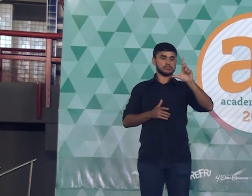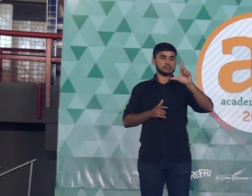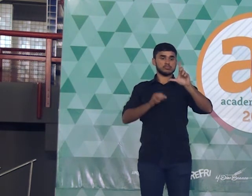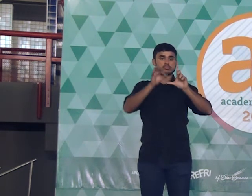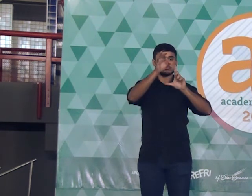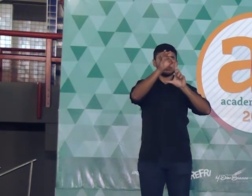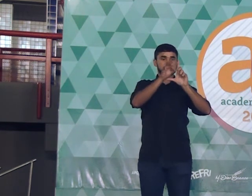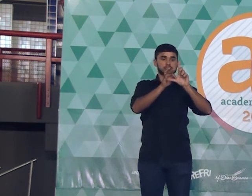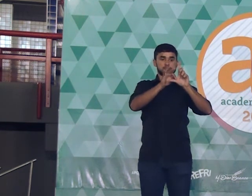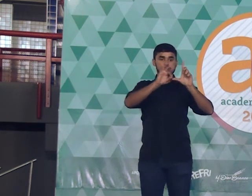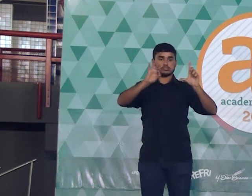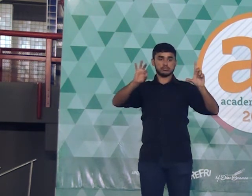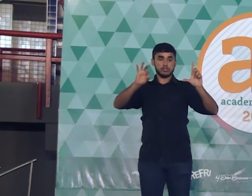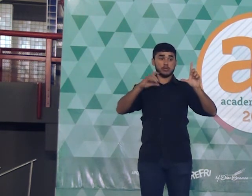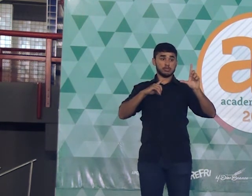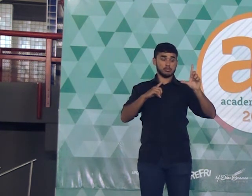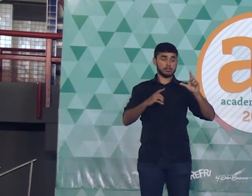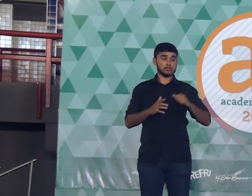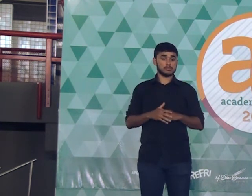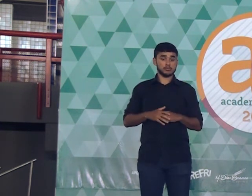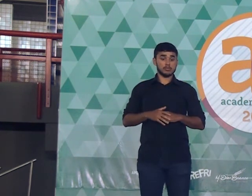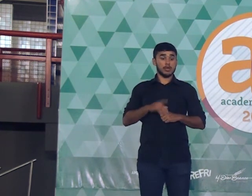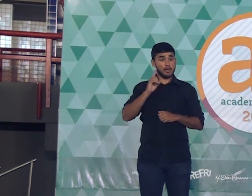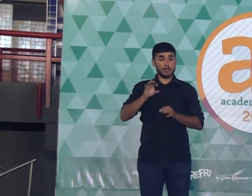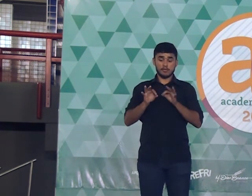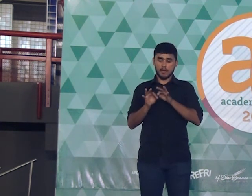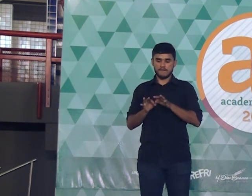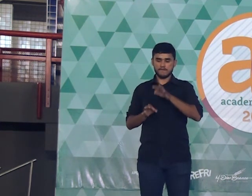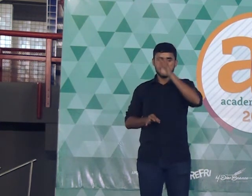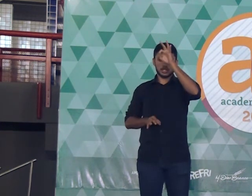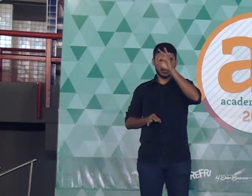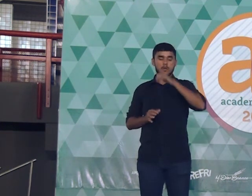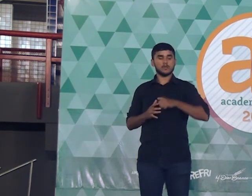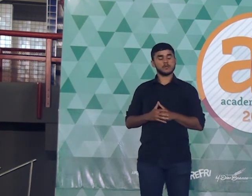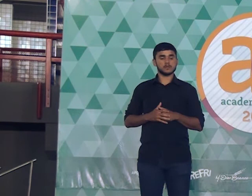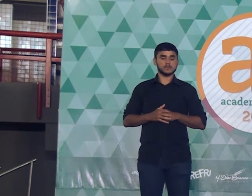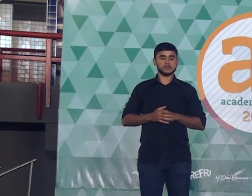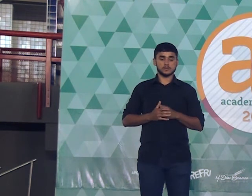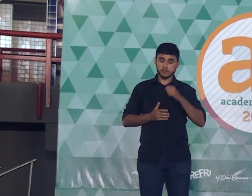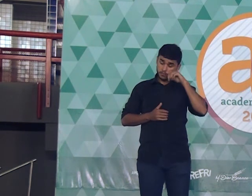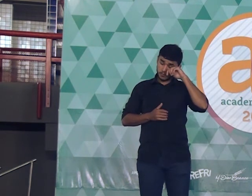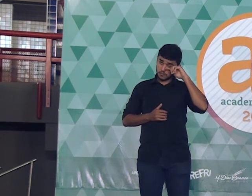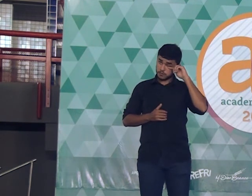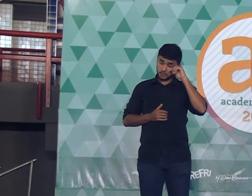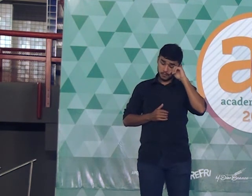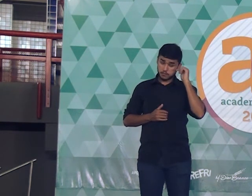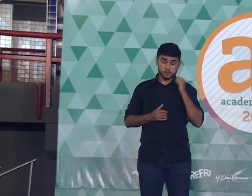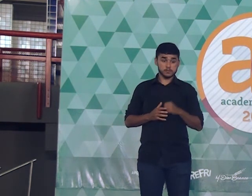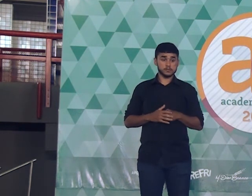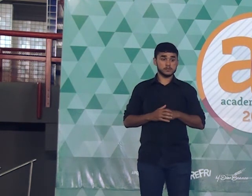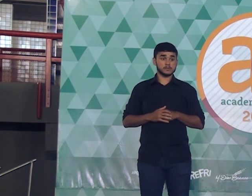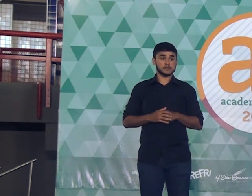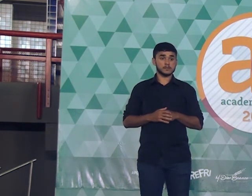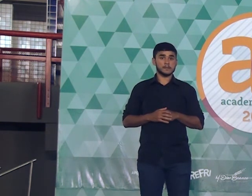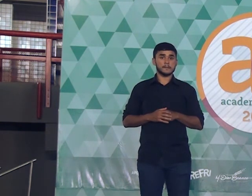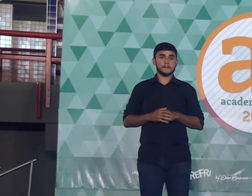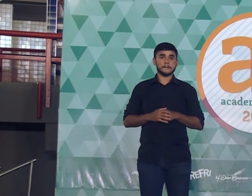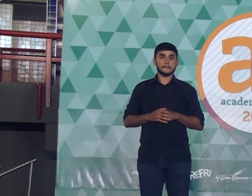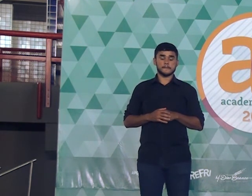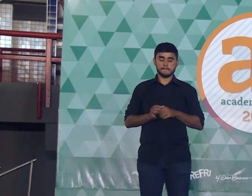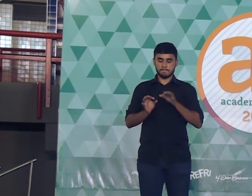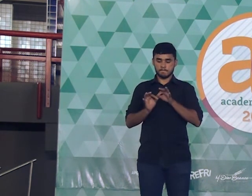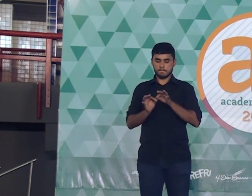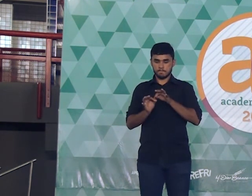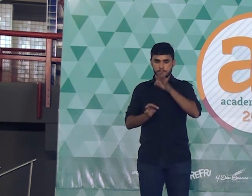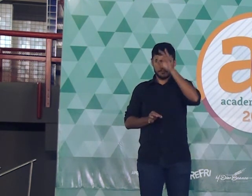Com a vertical. Muito bem. O que é que você vai lembrar para a gente? Aonde ele estiver juntinho do θ, vai ser a